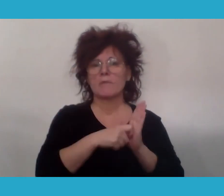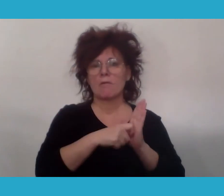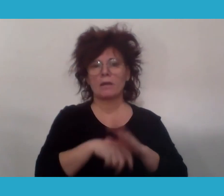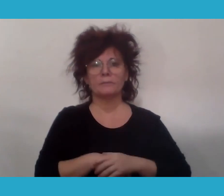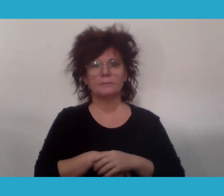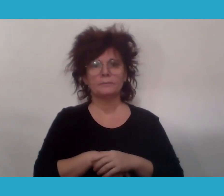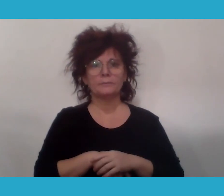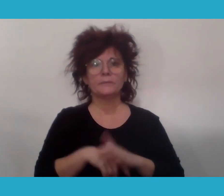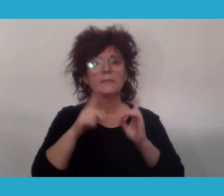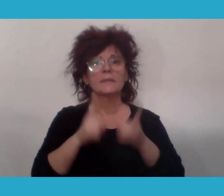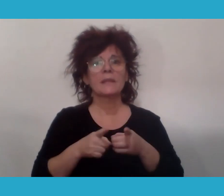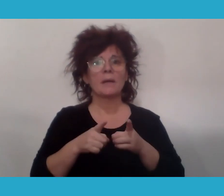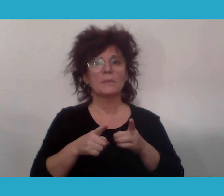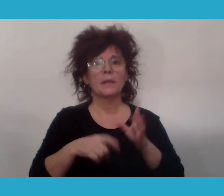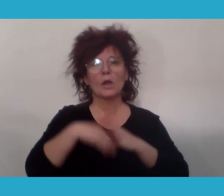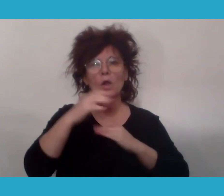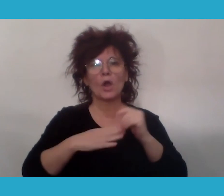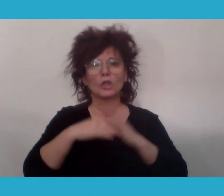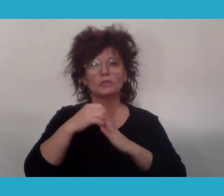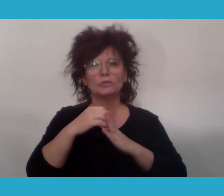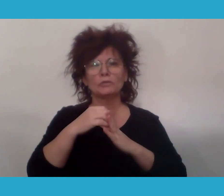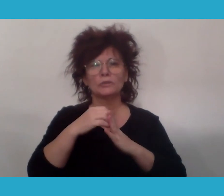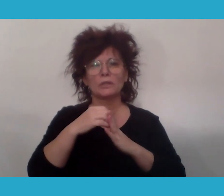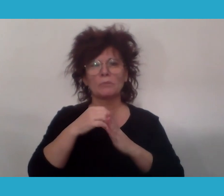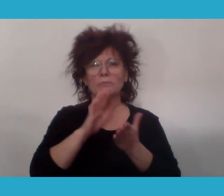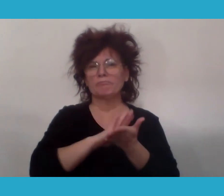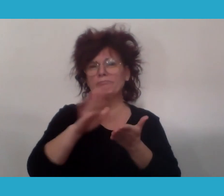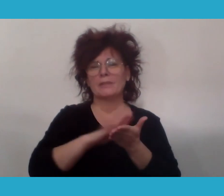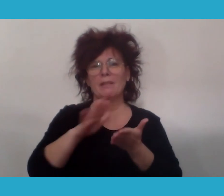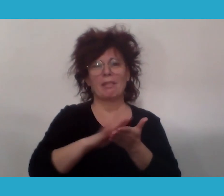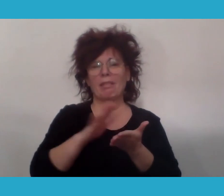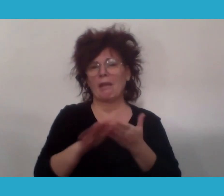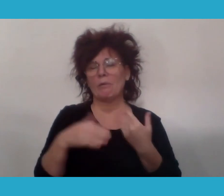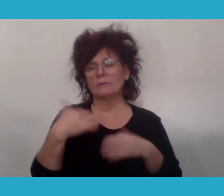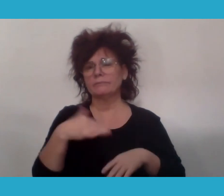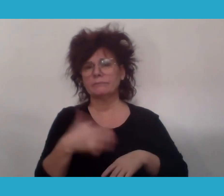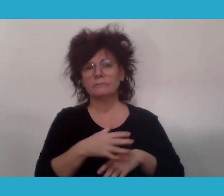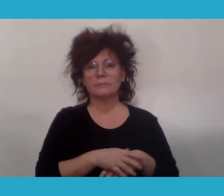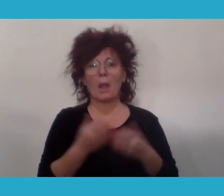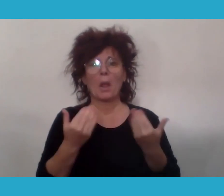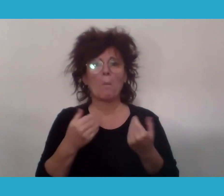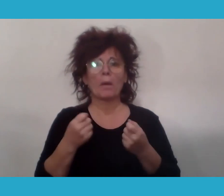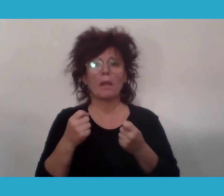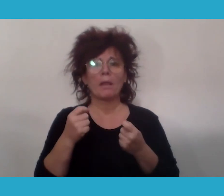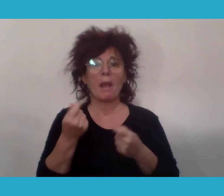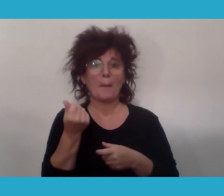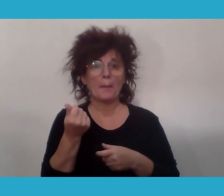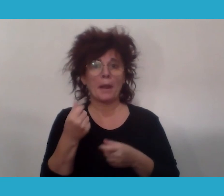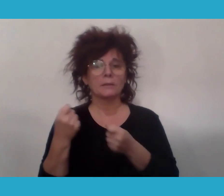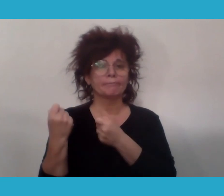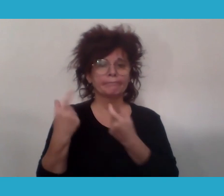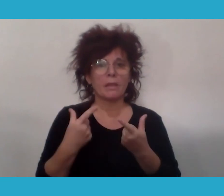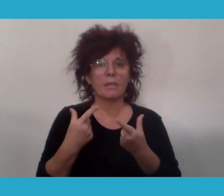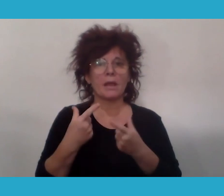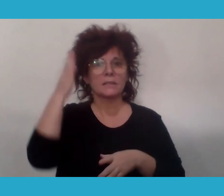bosques, sino que también construye un gasto sumamente innecesario, pudiéndose destinar a la promoción genuina de la cultura, desarrollo de la política